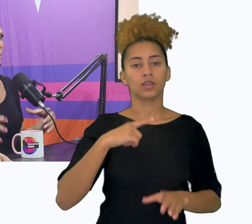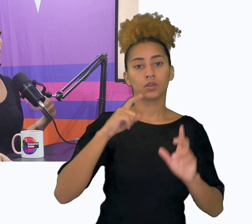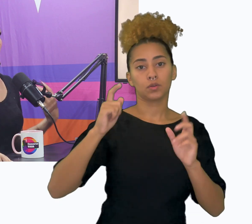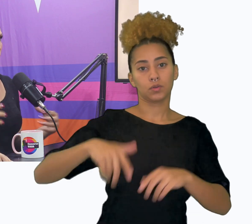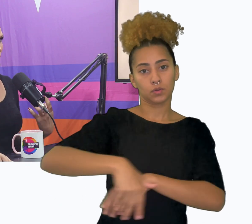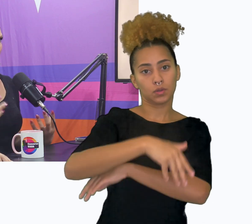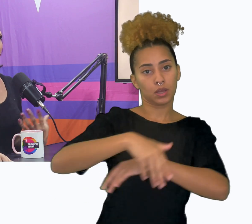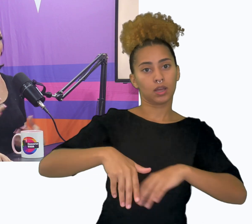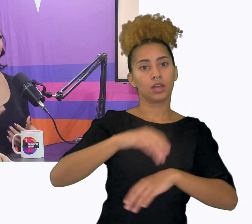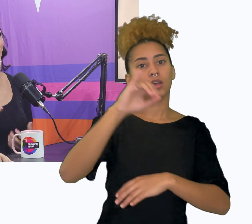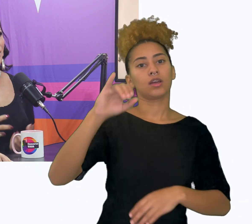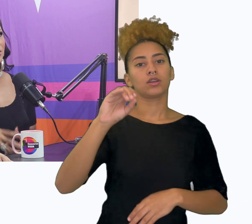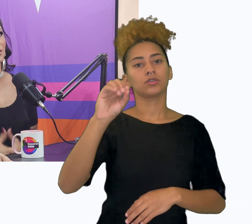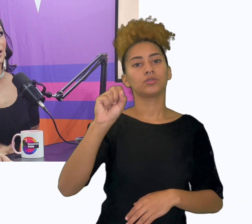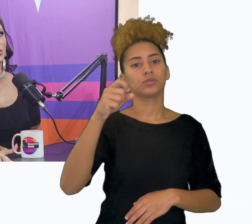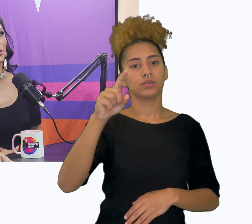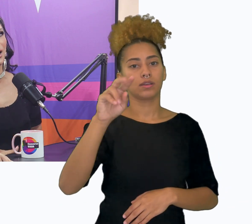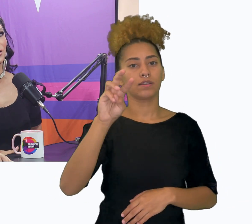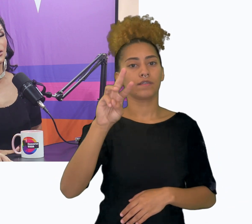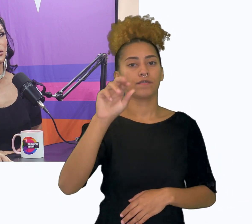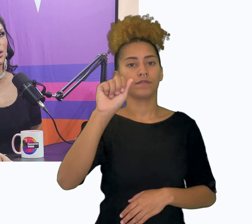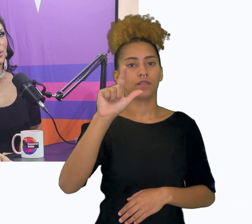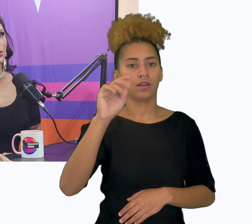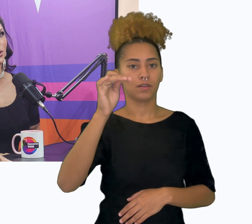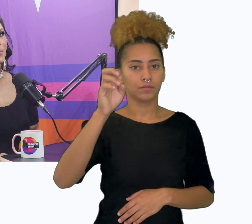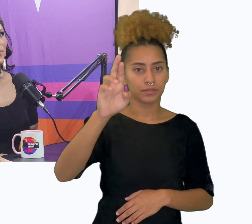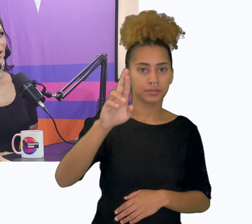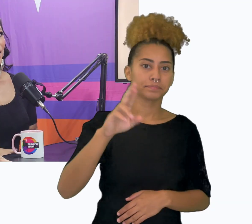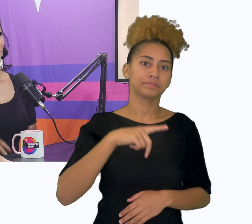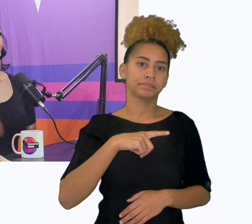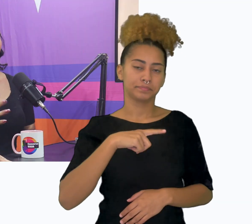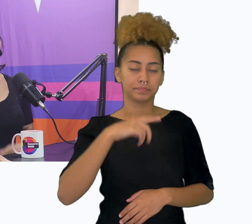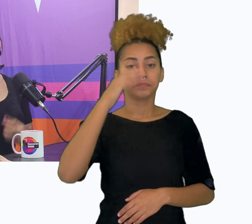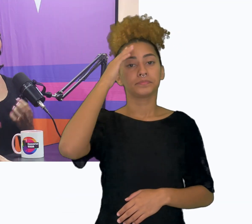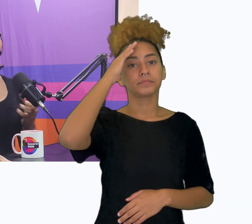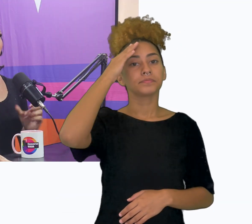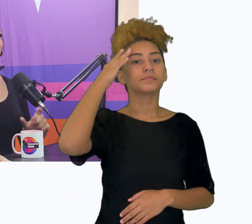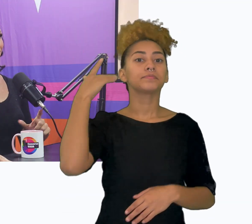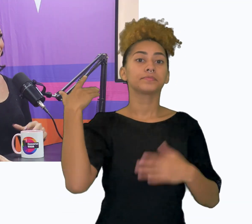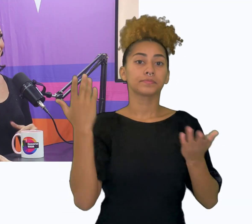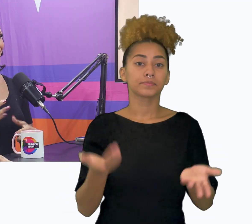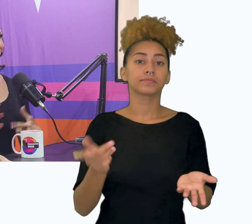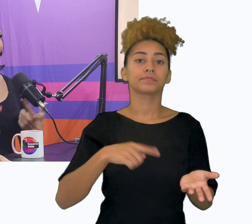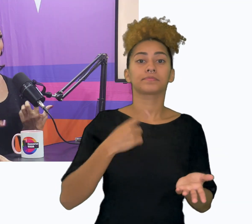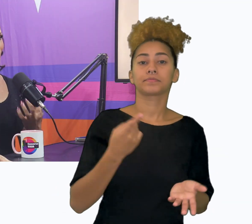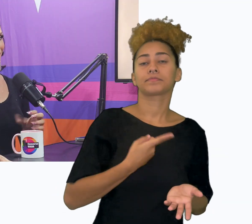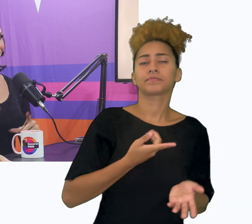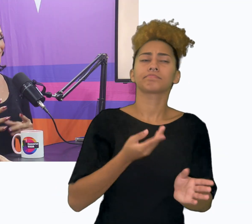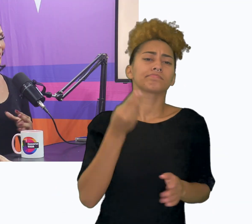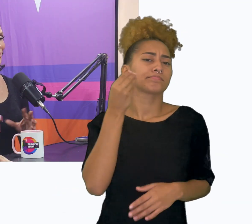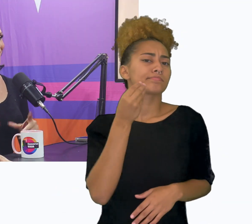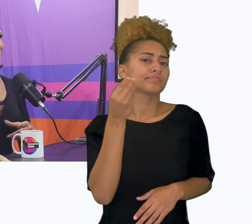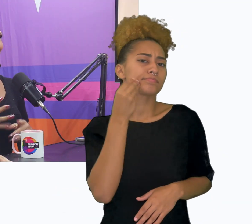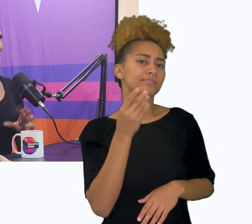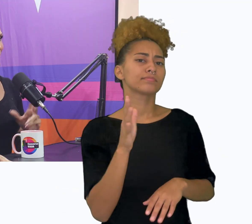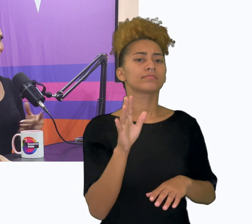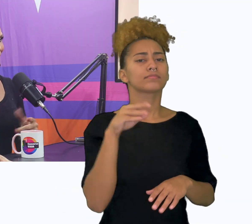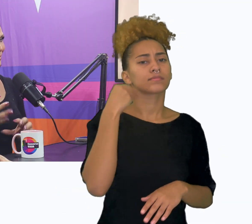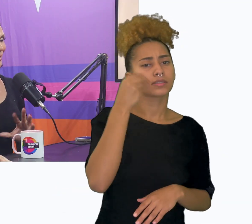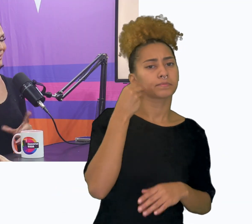foi um bairro muito efervescente nessa questão da arte transformista. E aí a gente foi tentando